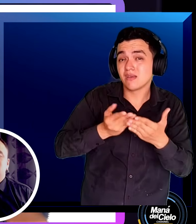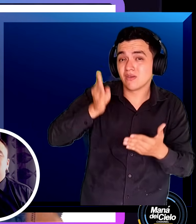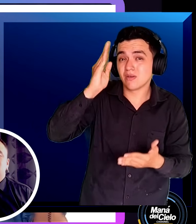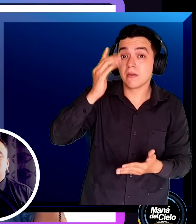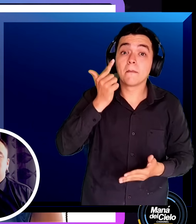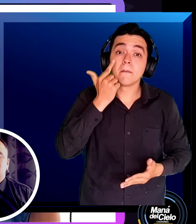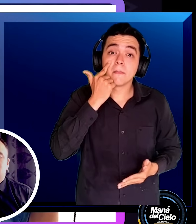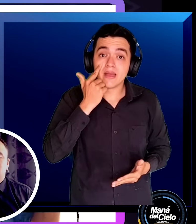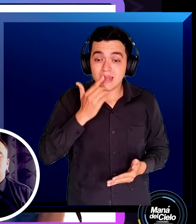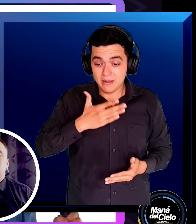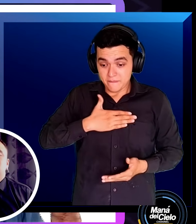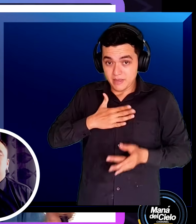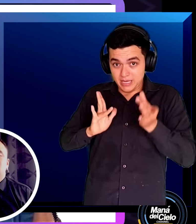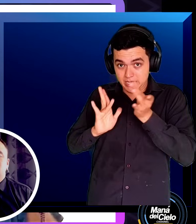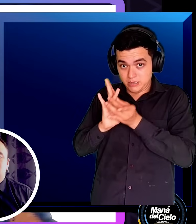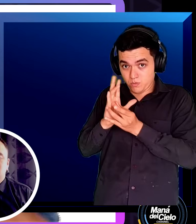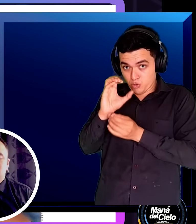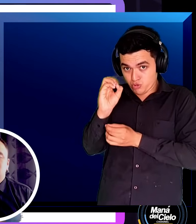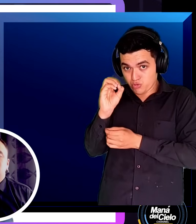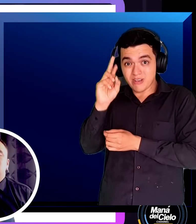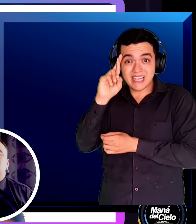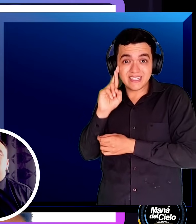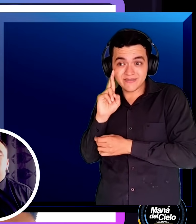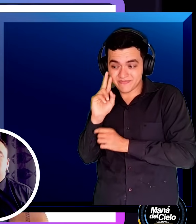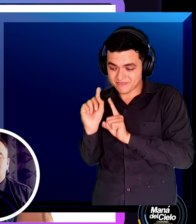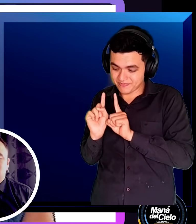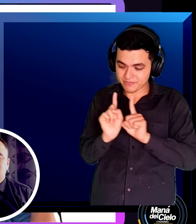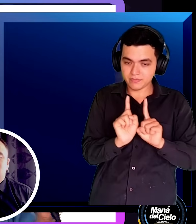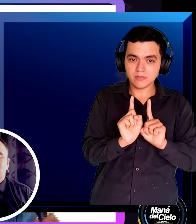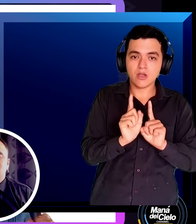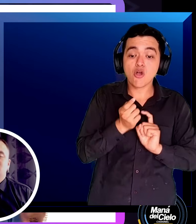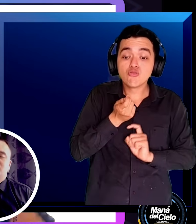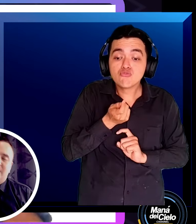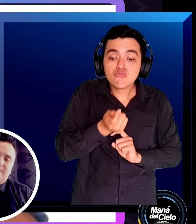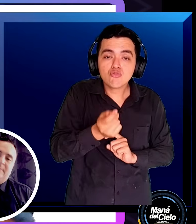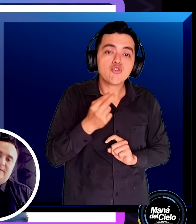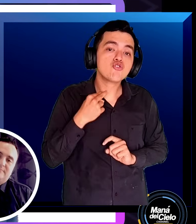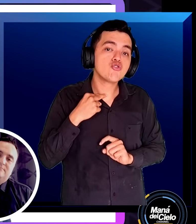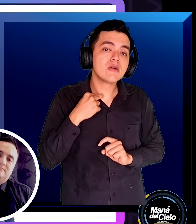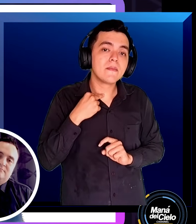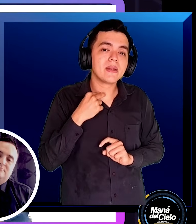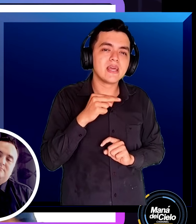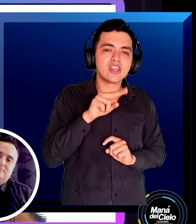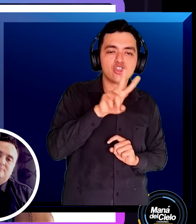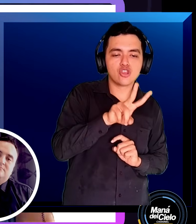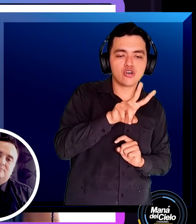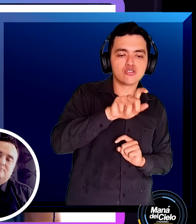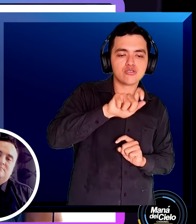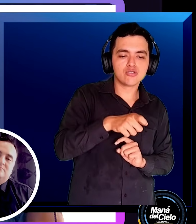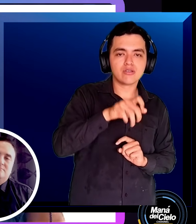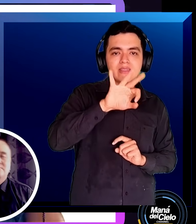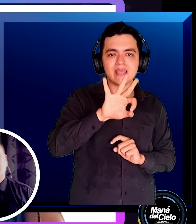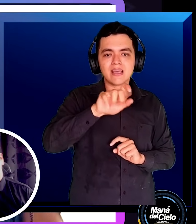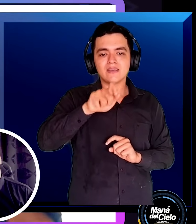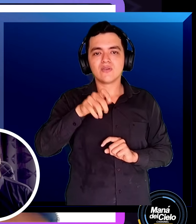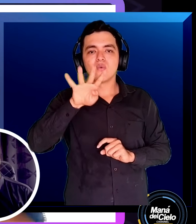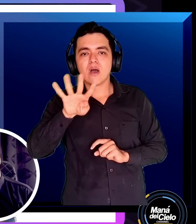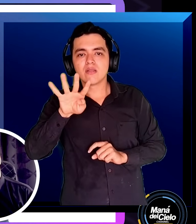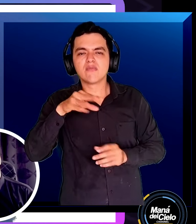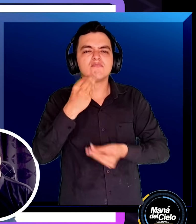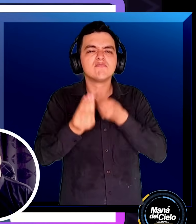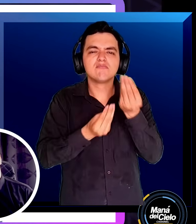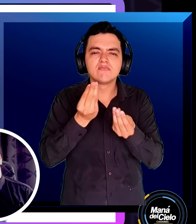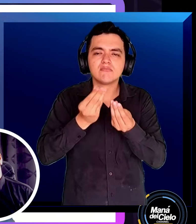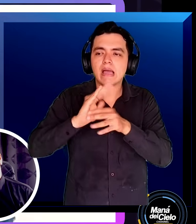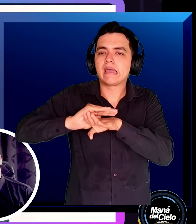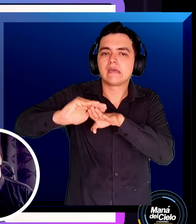vamos a vivir una vida en derrota, y la iglesia no va a poder avanzar, se va a estancar. Pero la oración y el ayuno